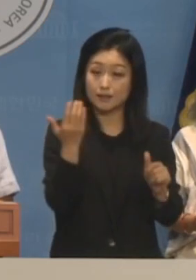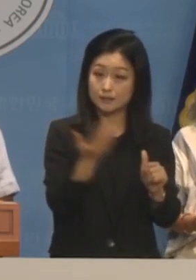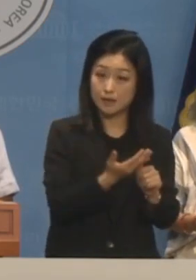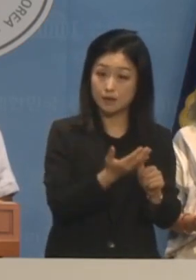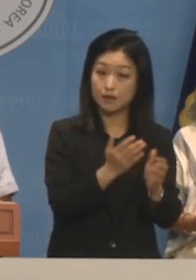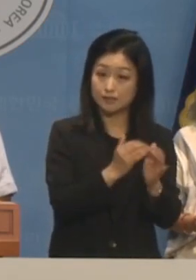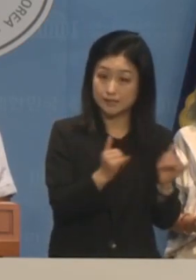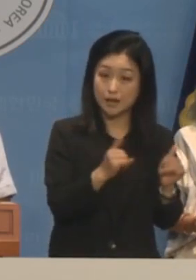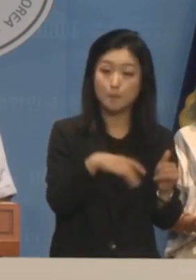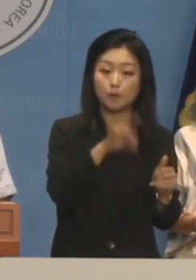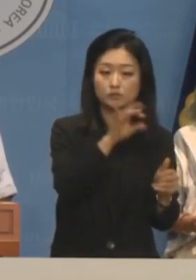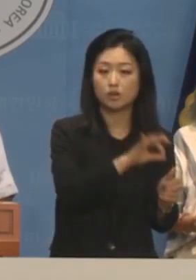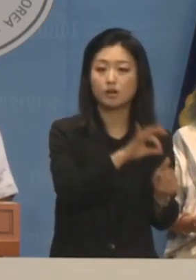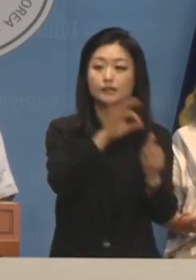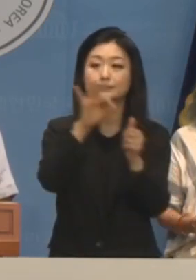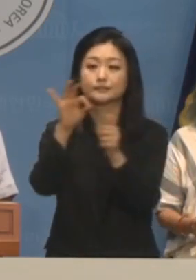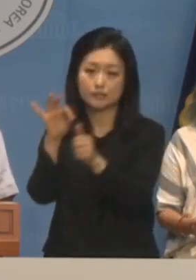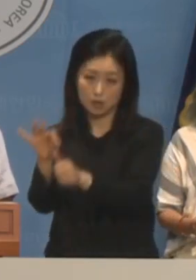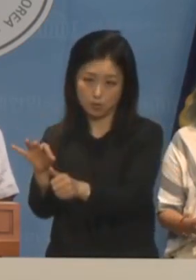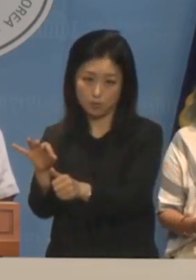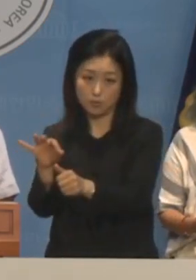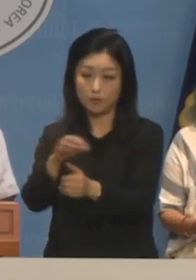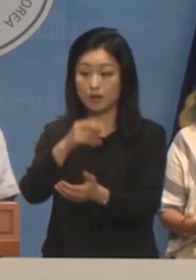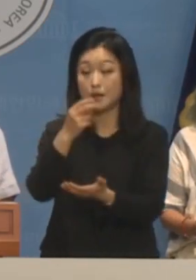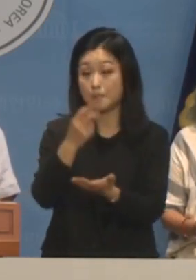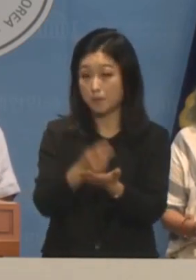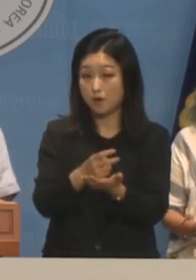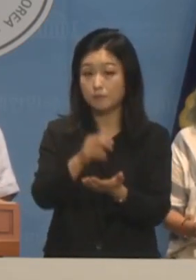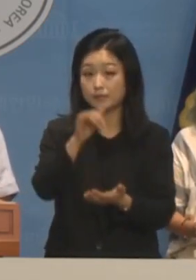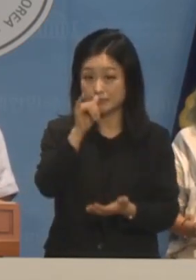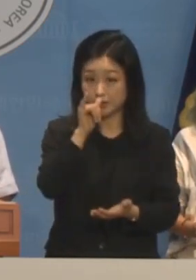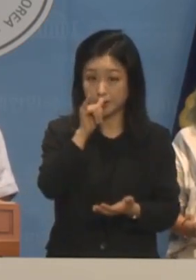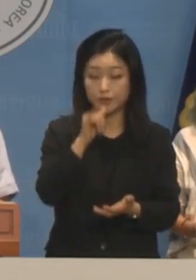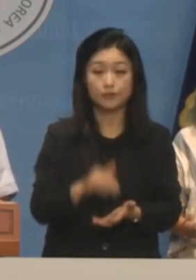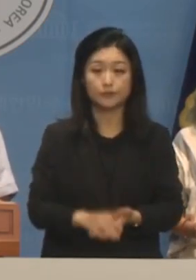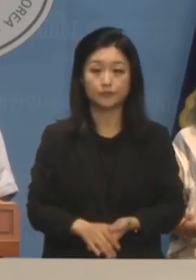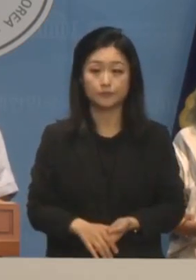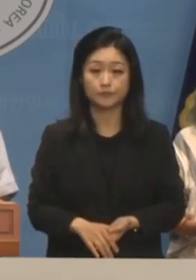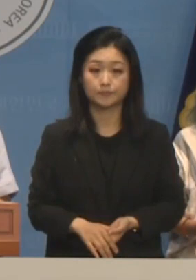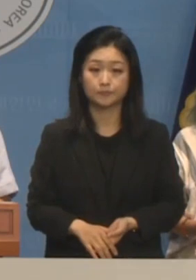정리해고된 근로자를 우선적으로 고용하도록 법에서는 의무화하고 있습니다.